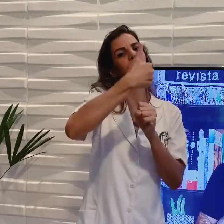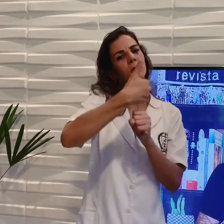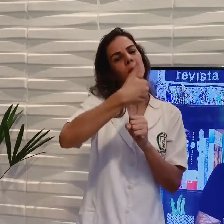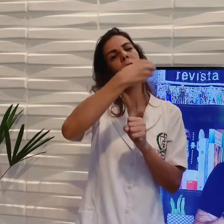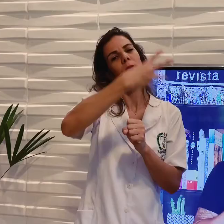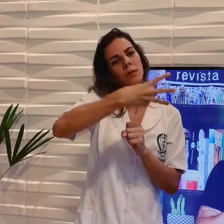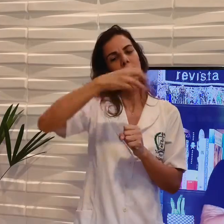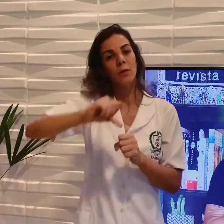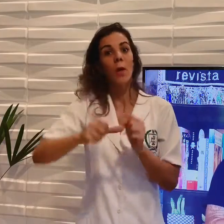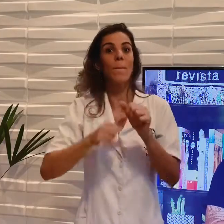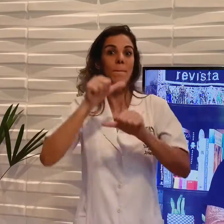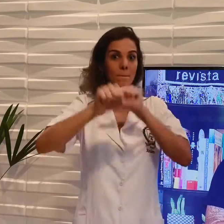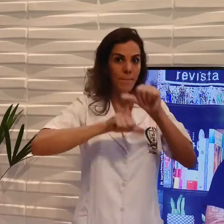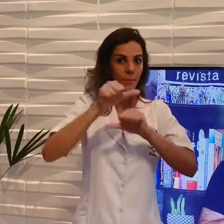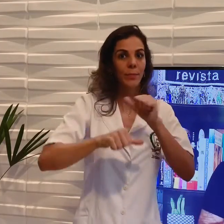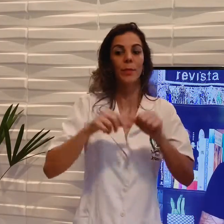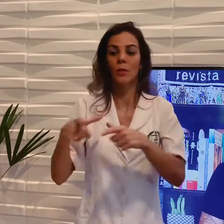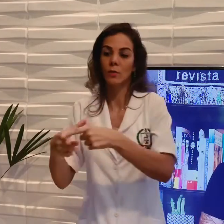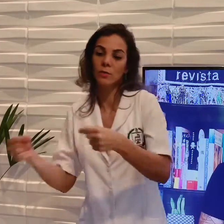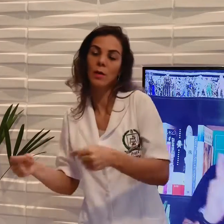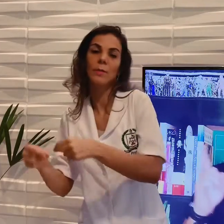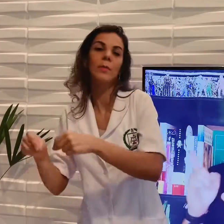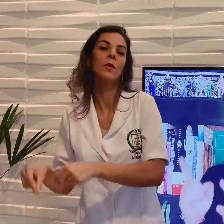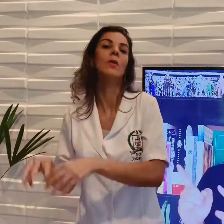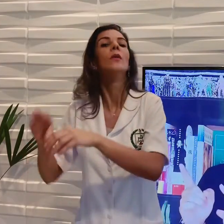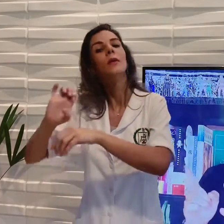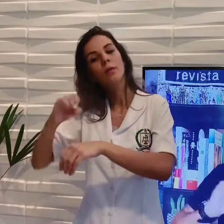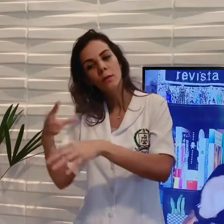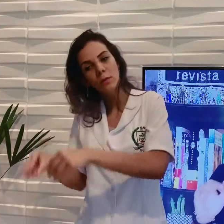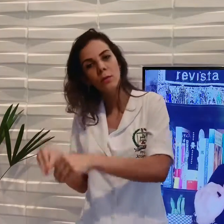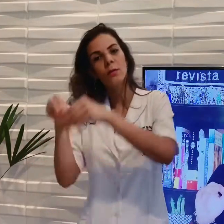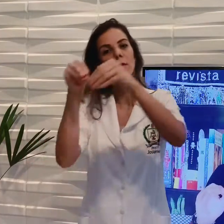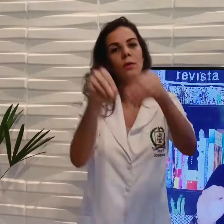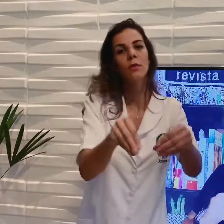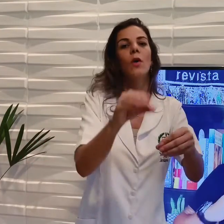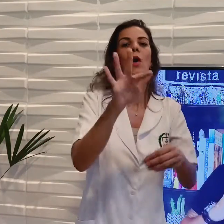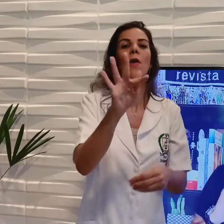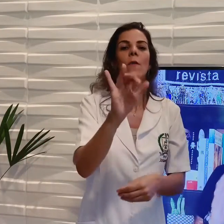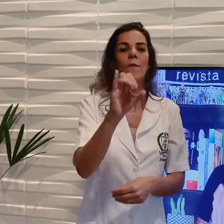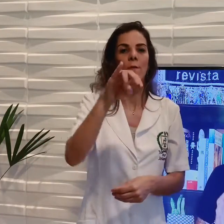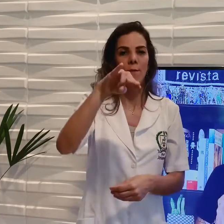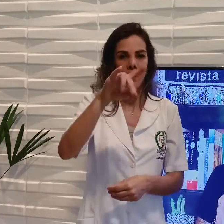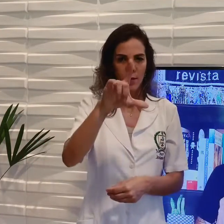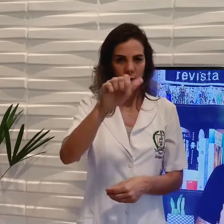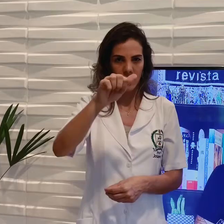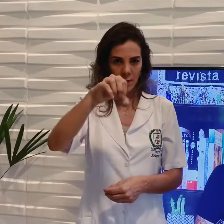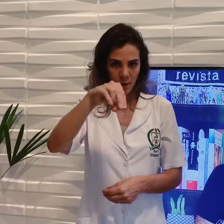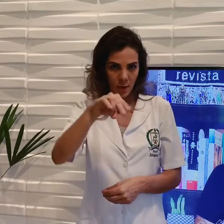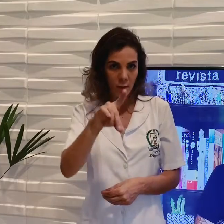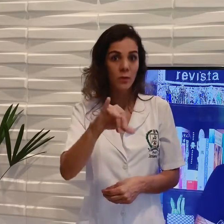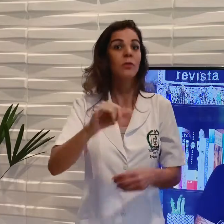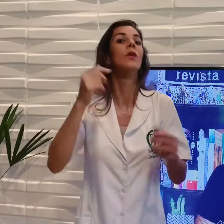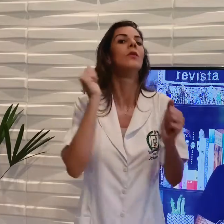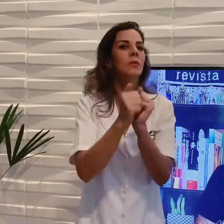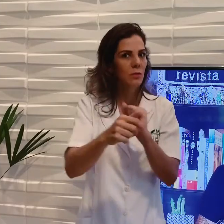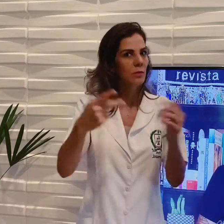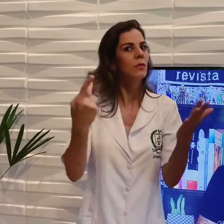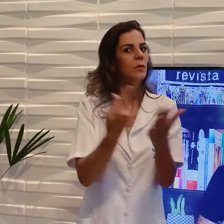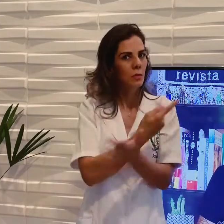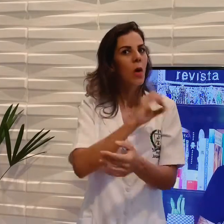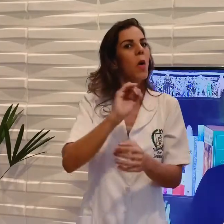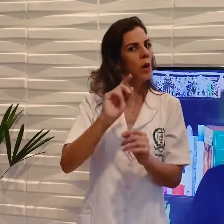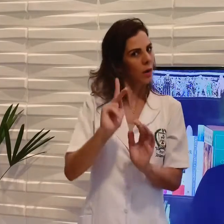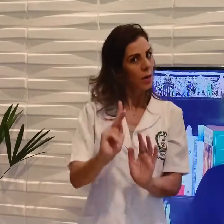Jogos. E aí sai do Japão e vai para onde? Para a Finlândia. E aí tá tudo ok, os Jogos iam acontecer. Naquela época, assim